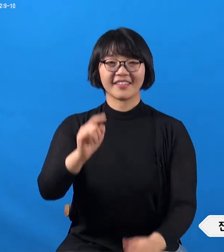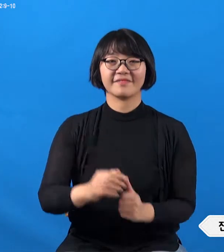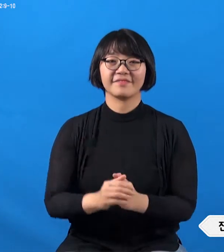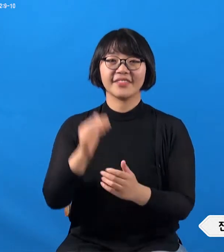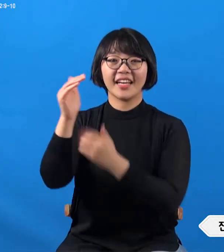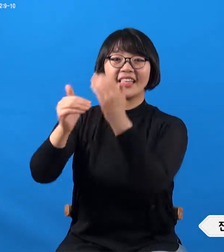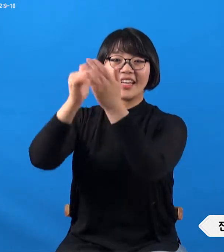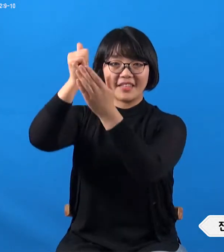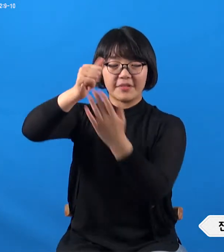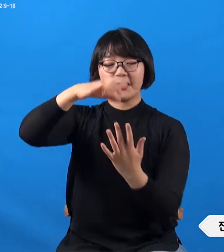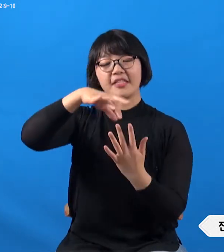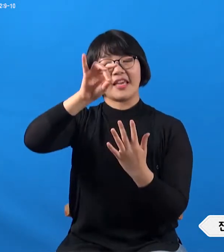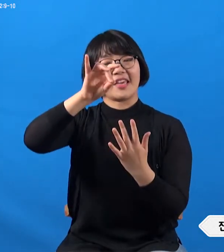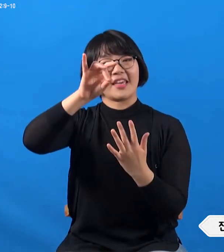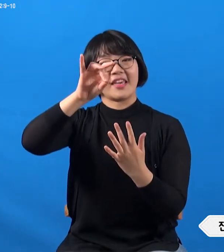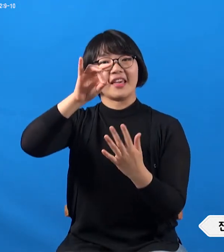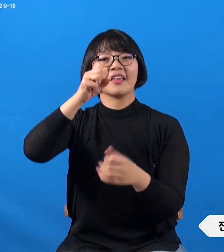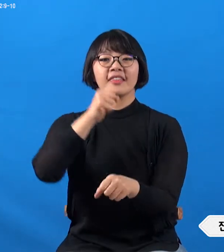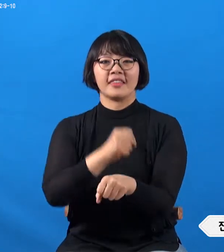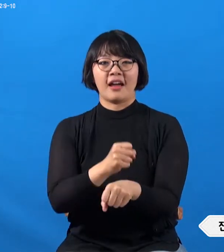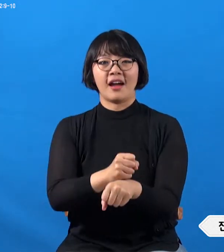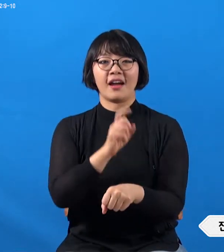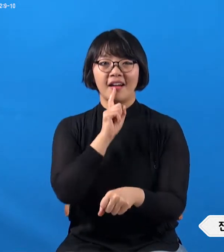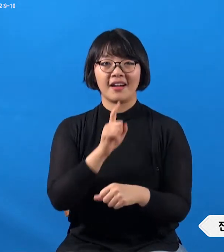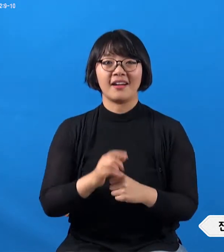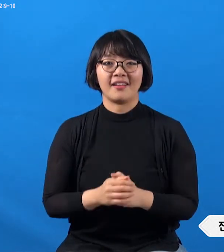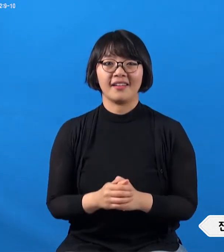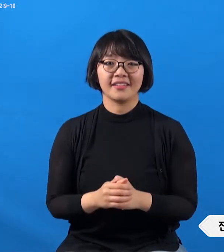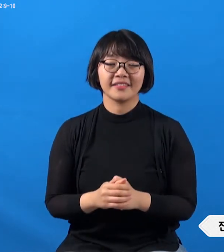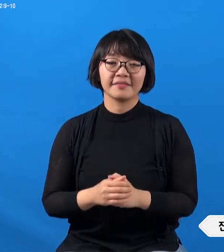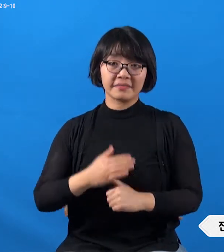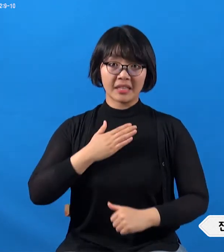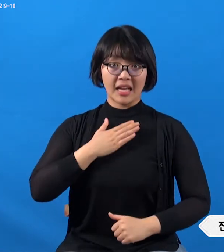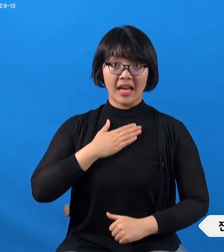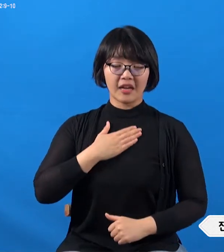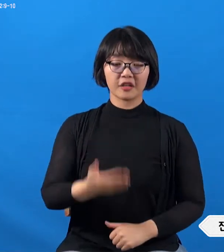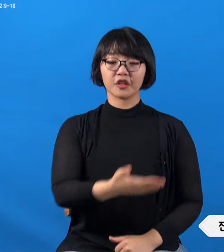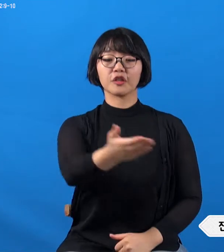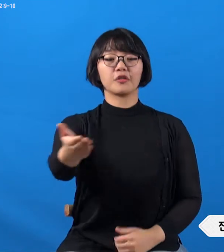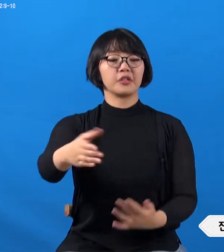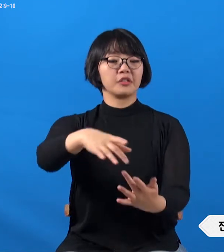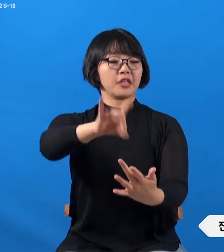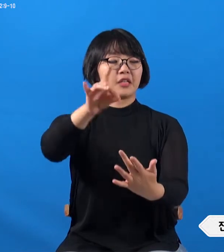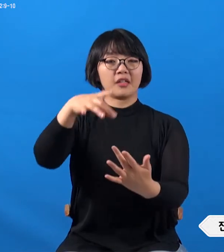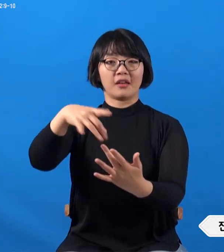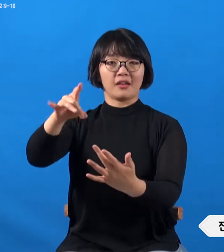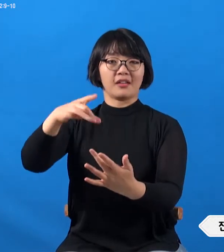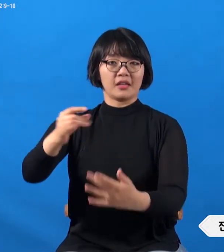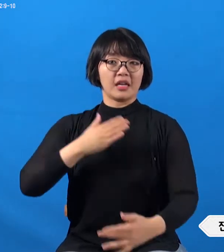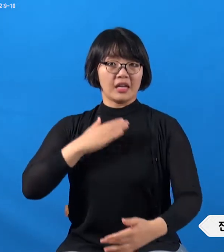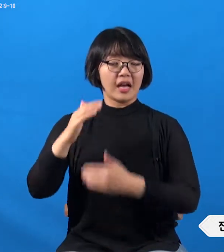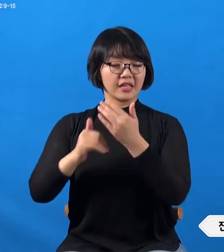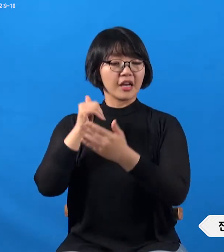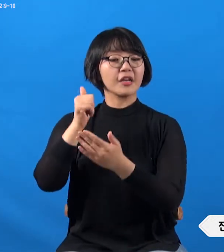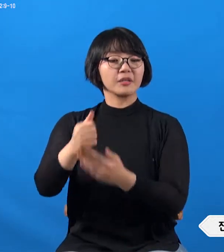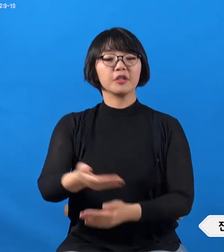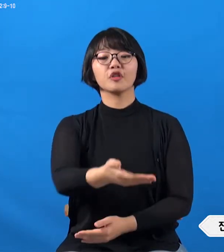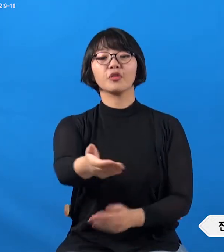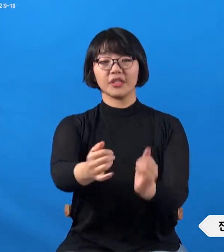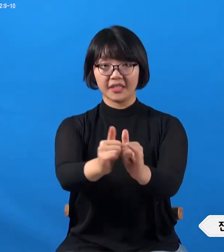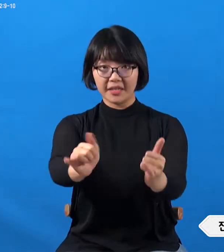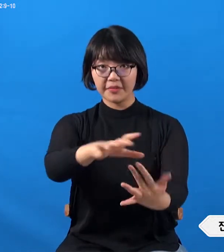말씀하시며 하나님이 선택하셨습니다. 하나님이 택하셨습니다. 내가 너희를 택하다 라고